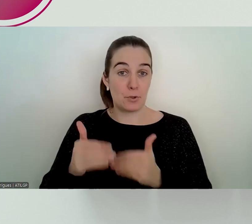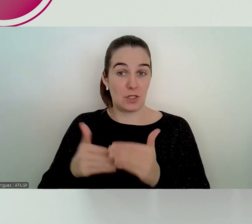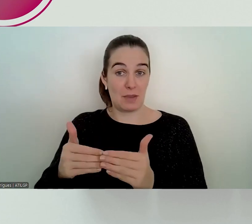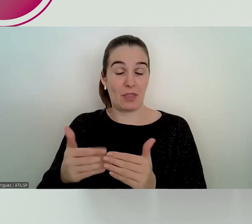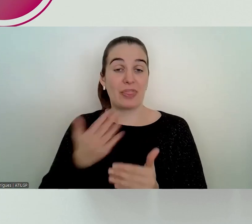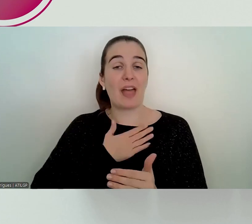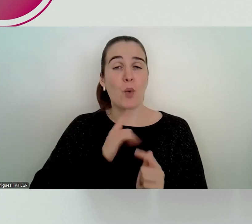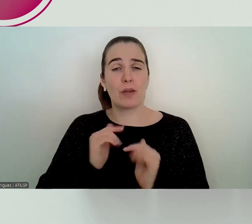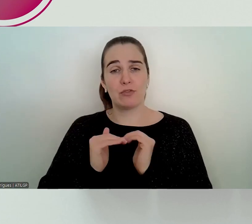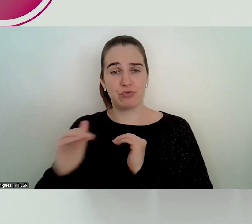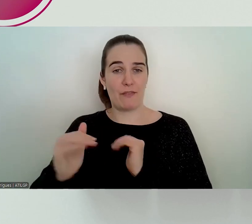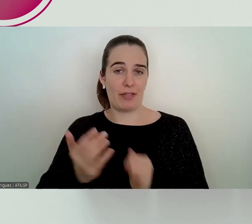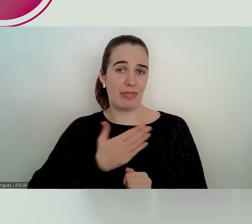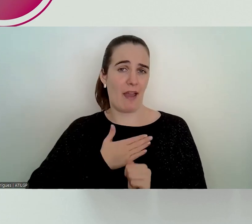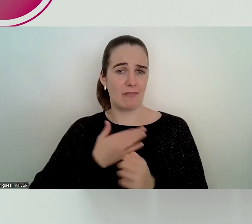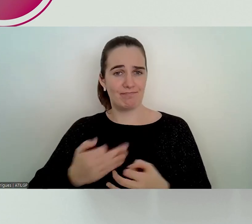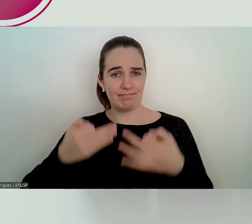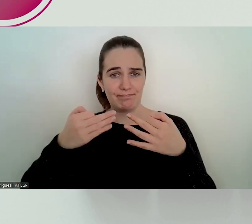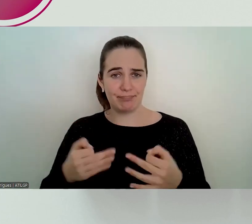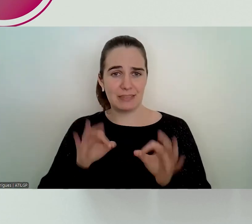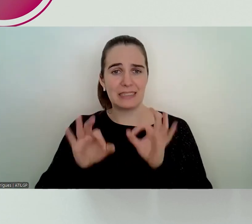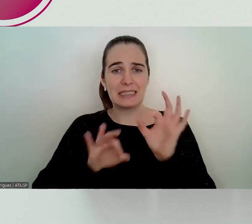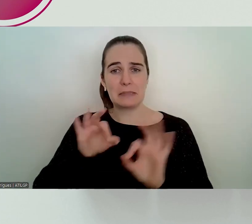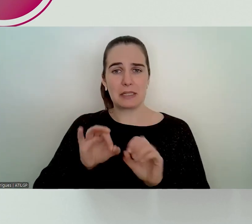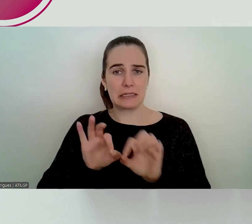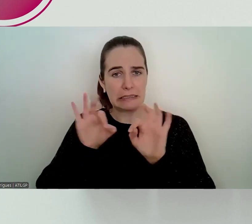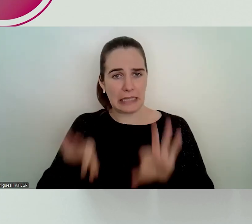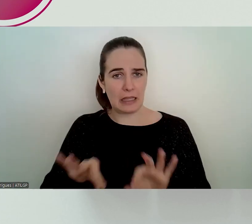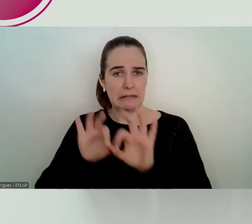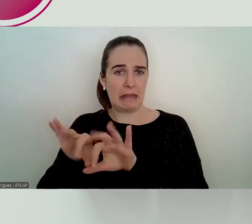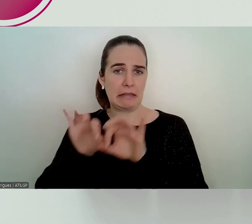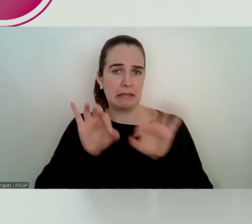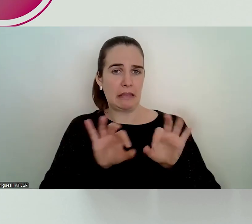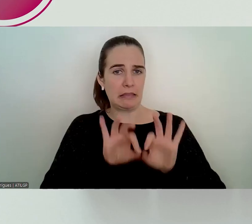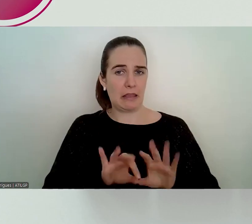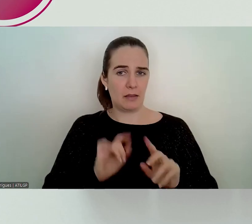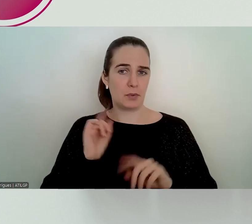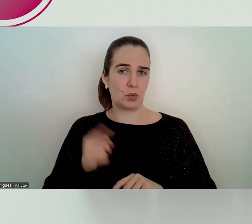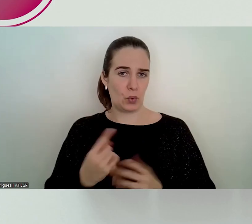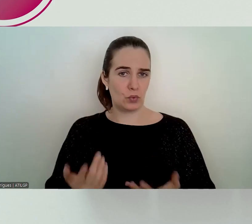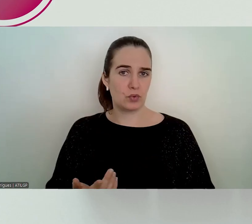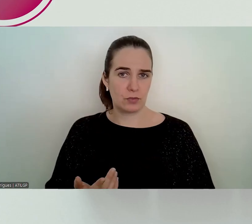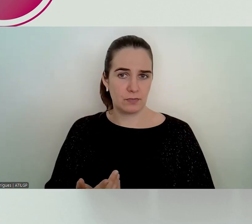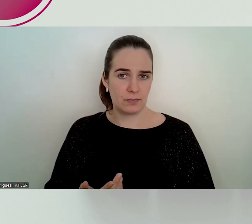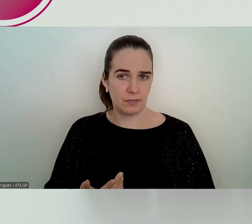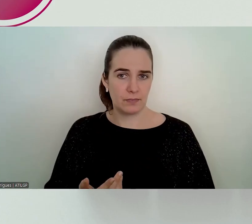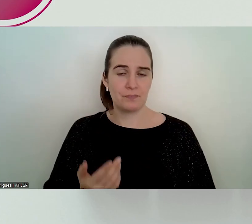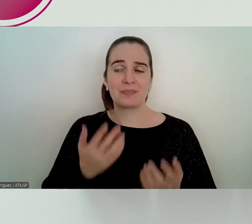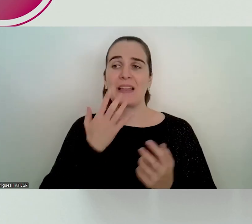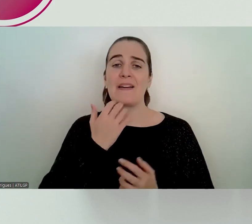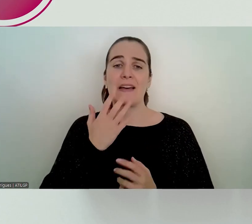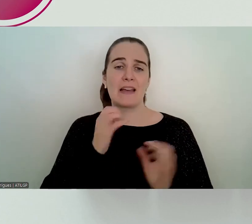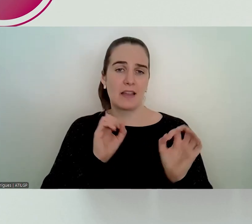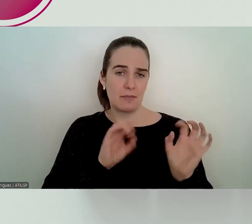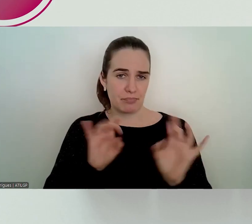garante estabilidade, garante-nos tratamento igualitário dos cidadãos, previne erros,